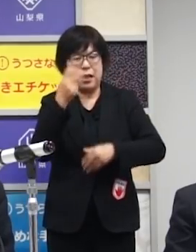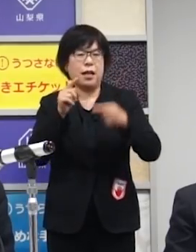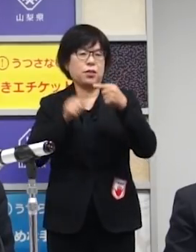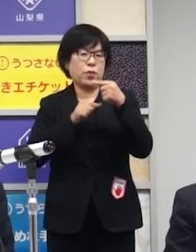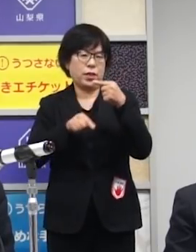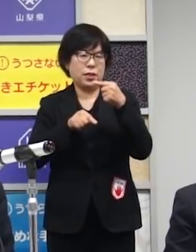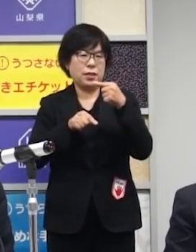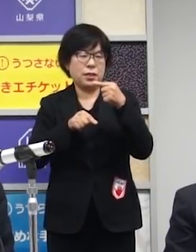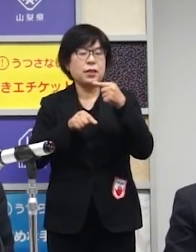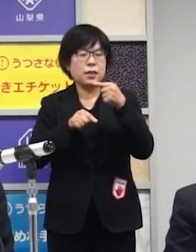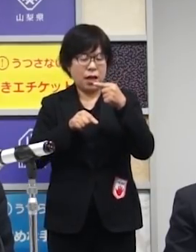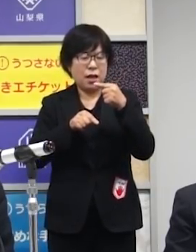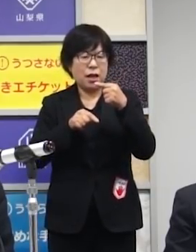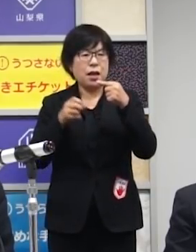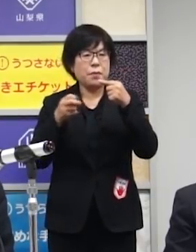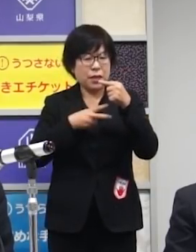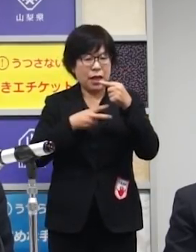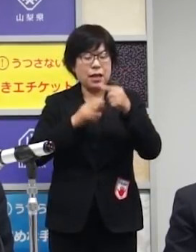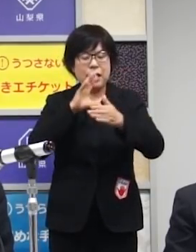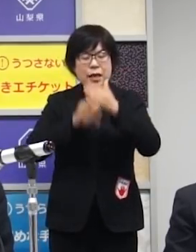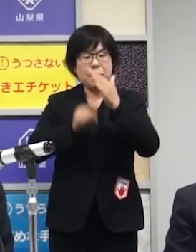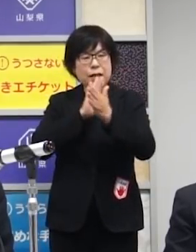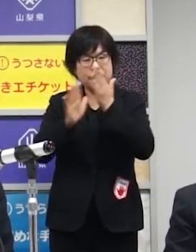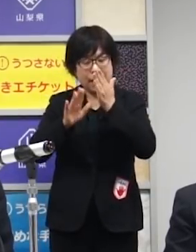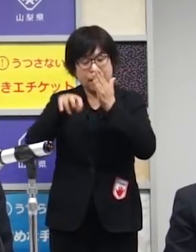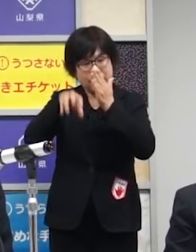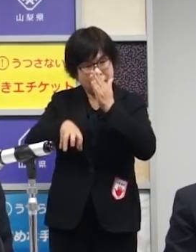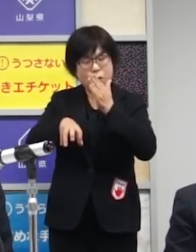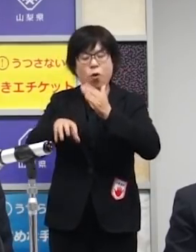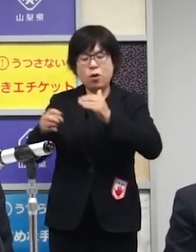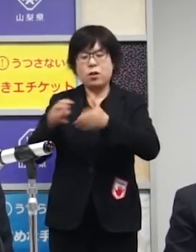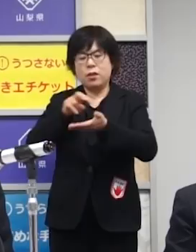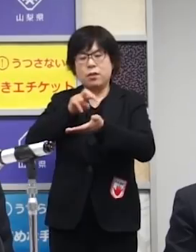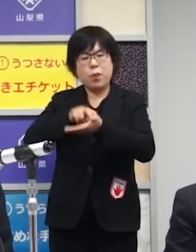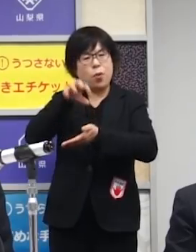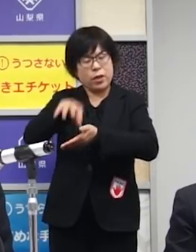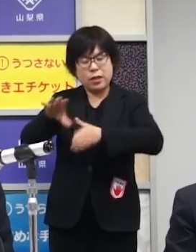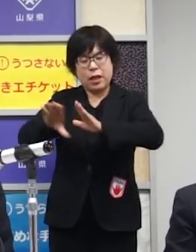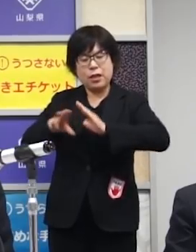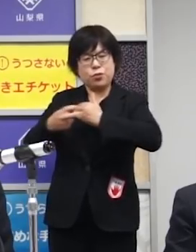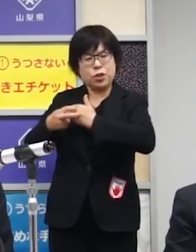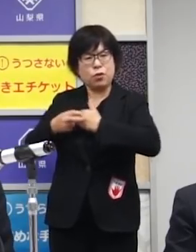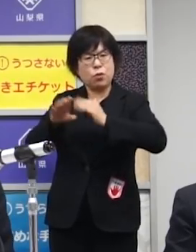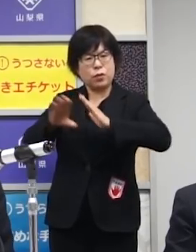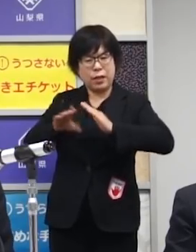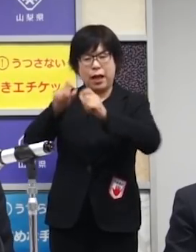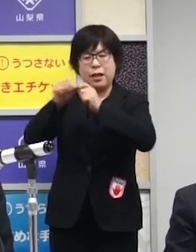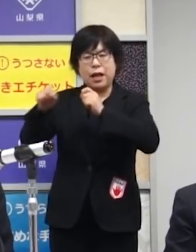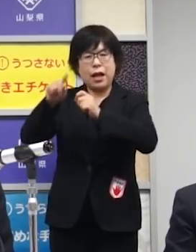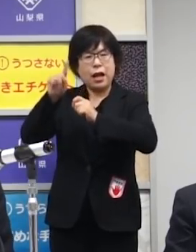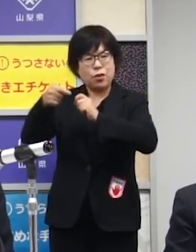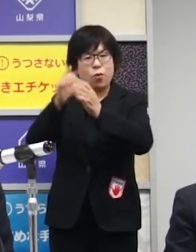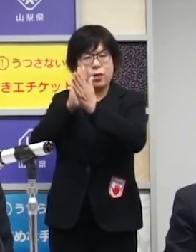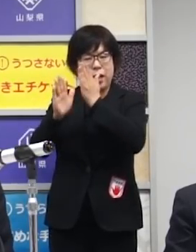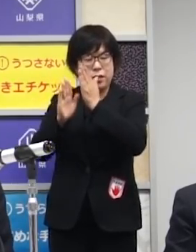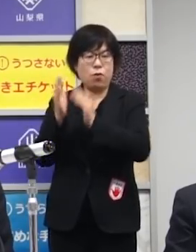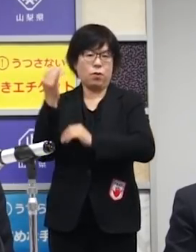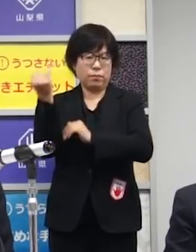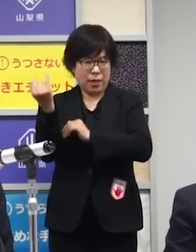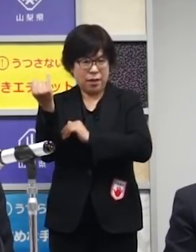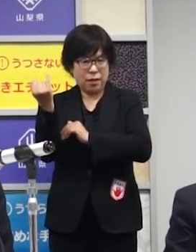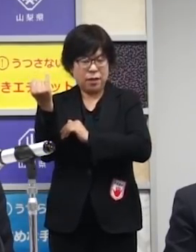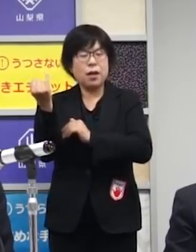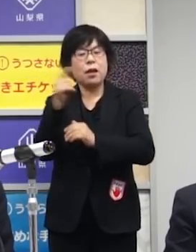び昨日本県内医療機関への受診が確認されました長野県在住患者さんにつきま